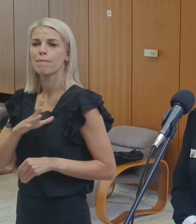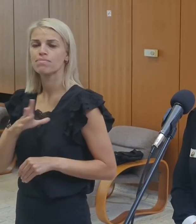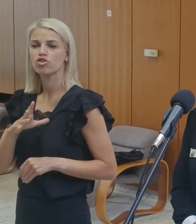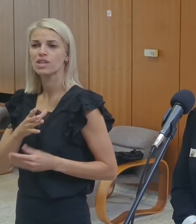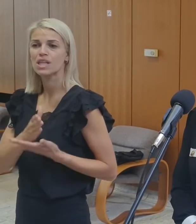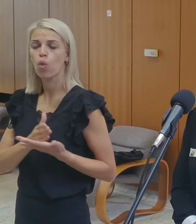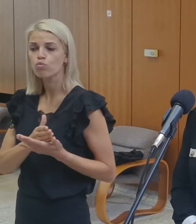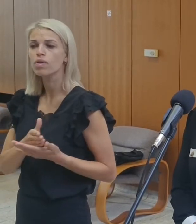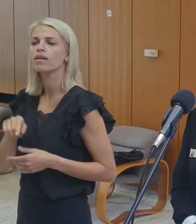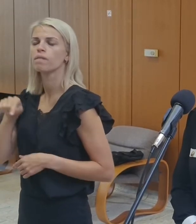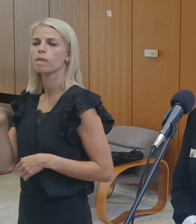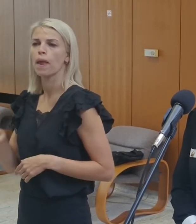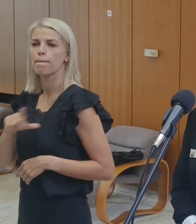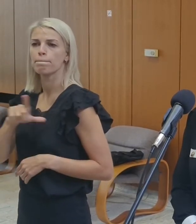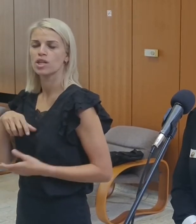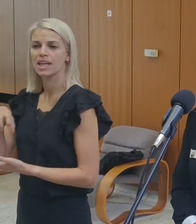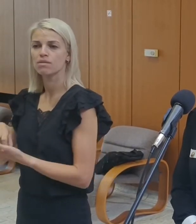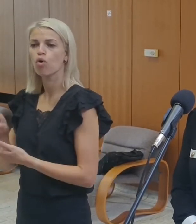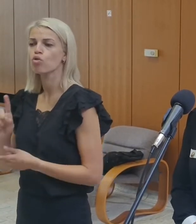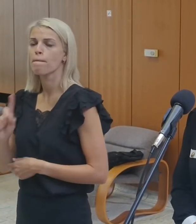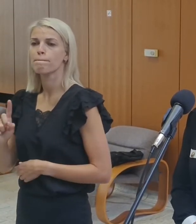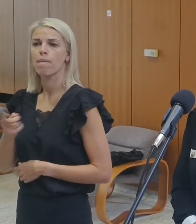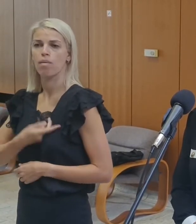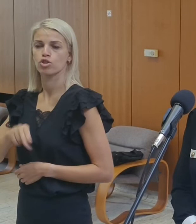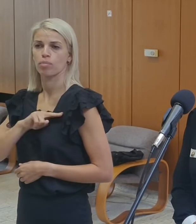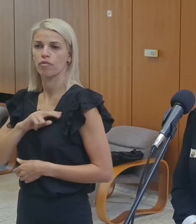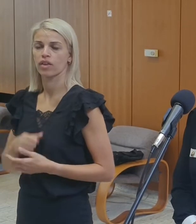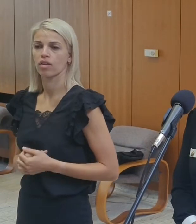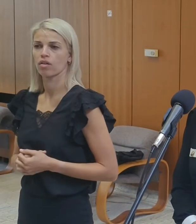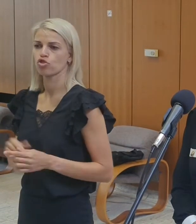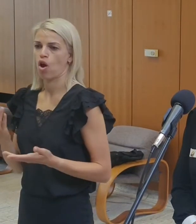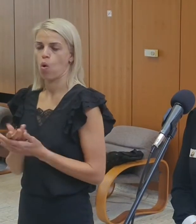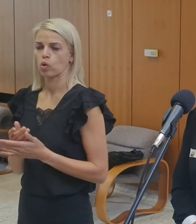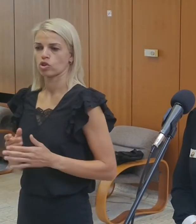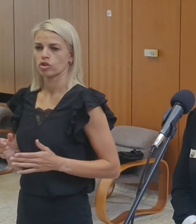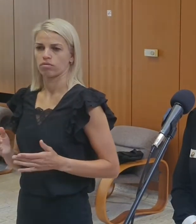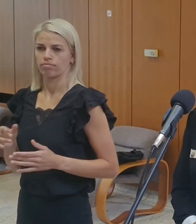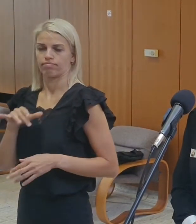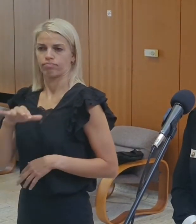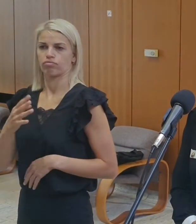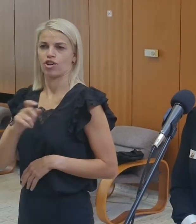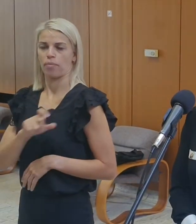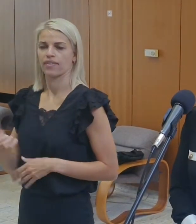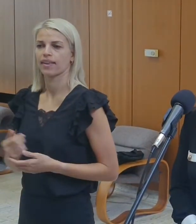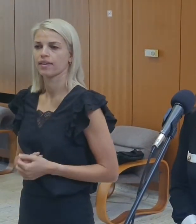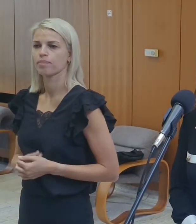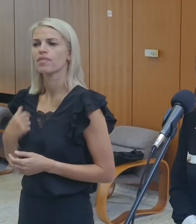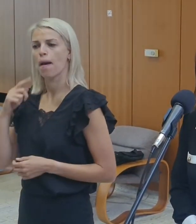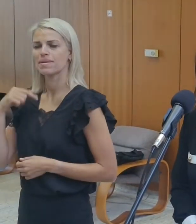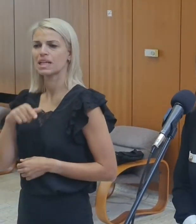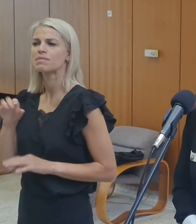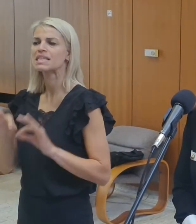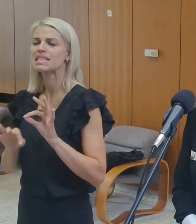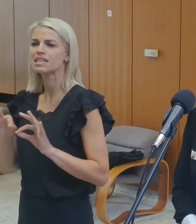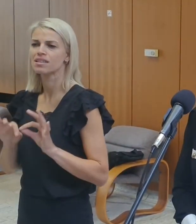policajný zbor. Kto za to má niesť zodpovednosť? Za to, že sa to dostalo do takého štádia, do akého sa to dostalo? Ja si myslím, že ten systém naozaj nie je nastavený